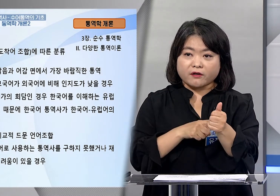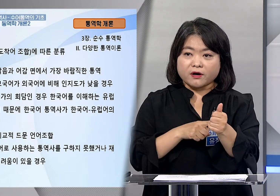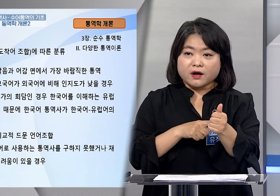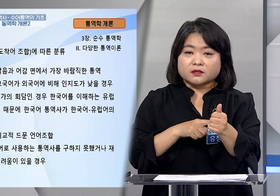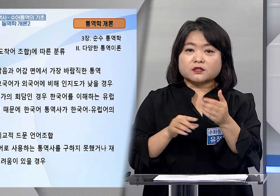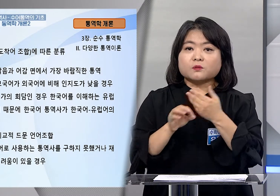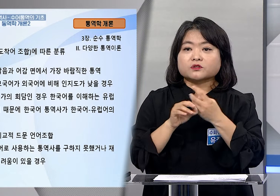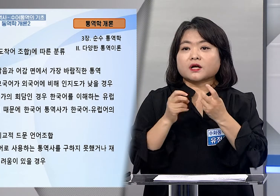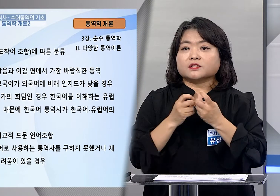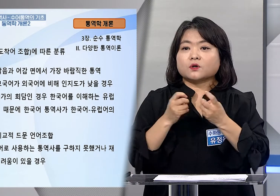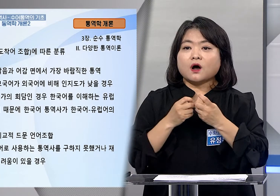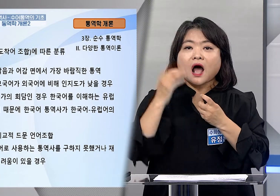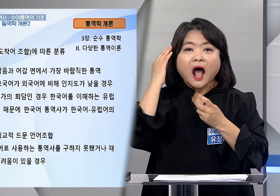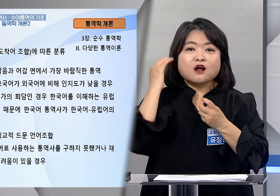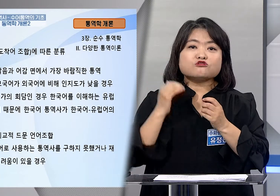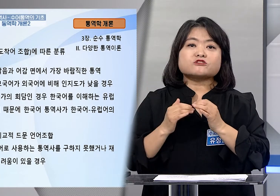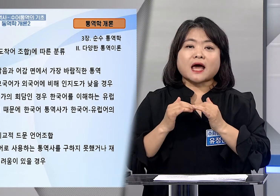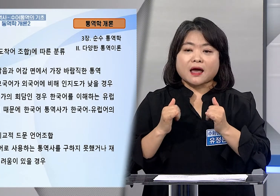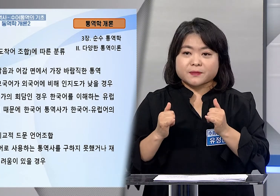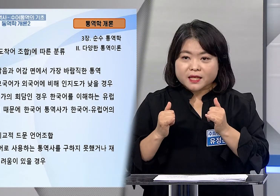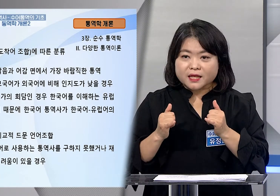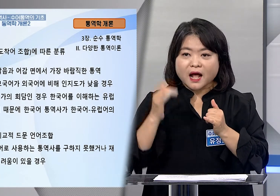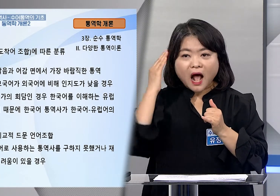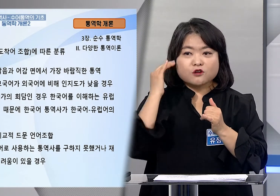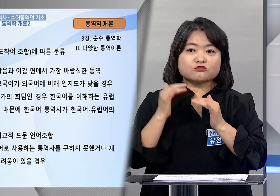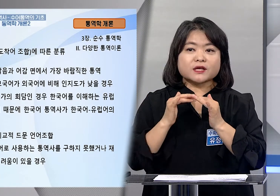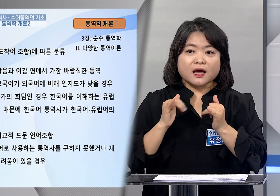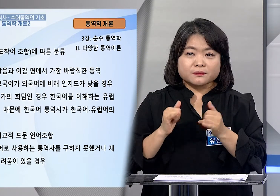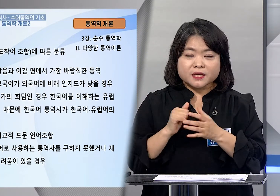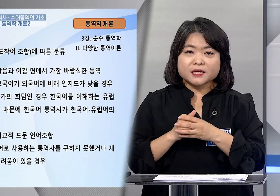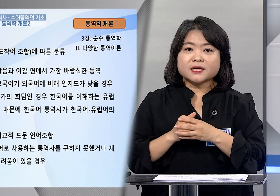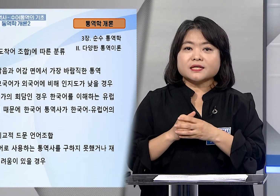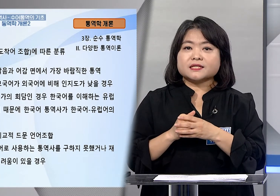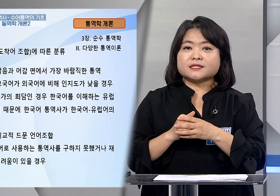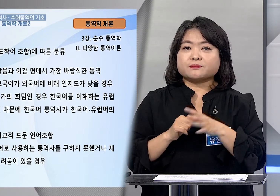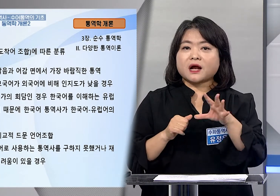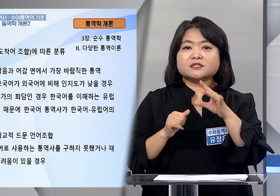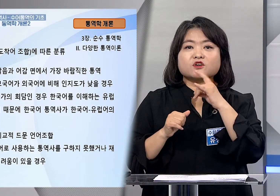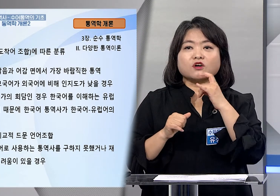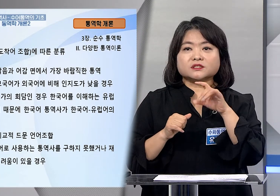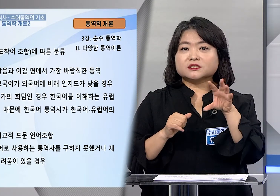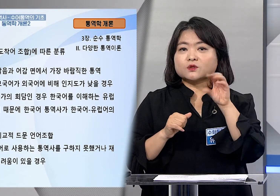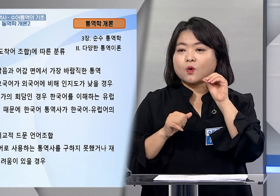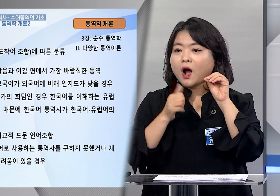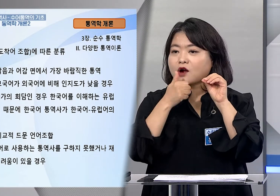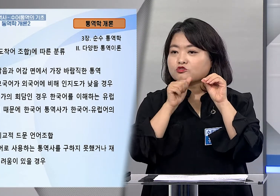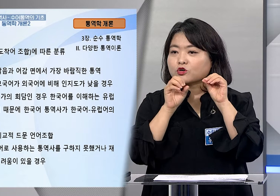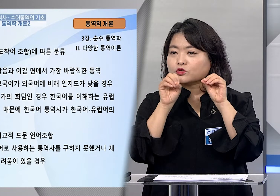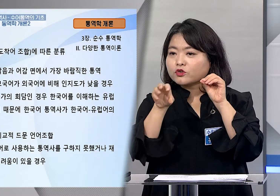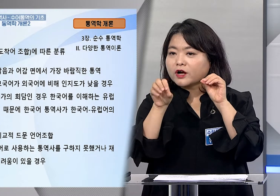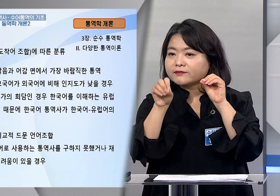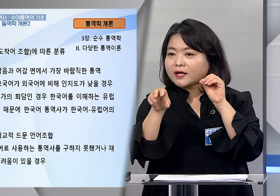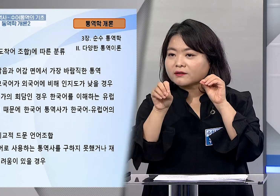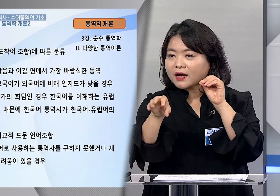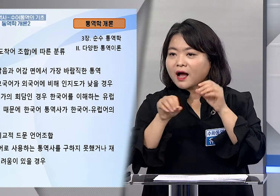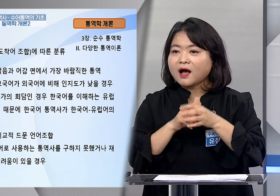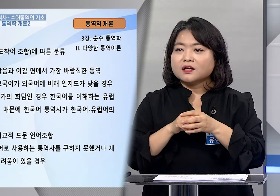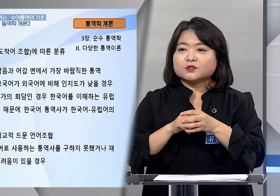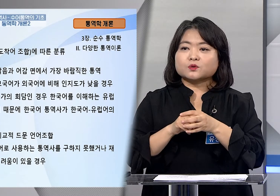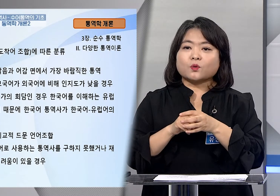그럼 어떡하죠? 한국 사람이 프랑스어를 듣고 한국어로 통역한다든가 또